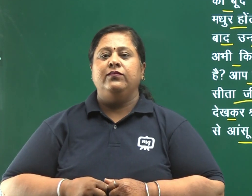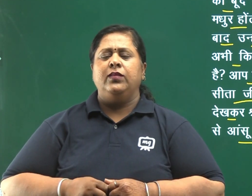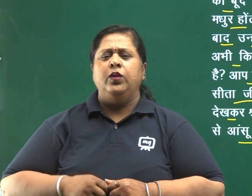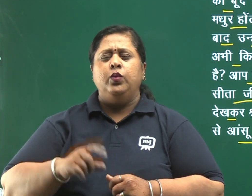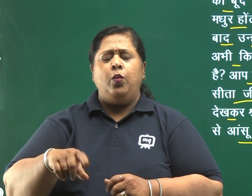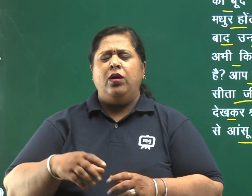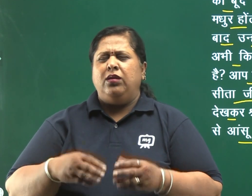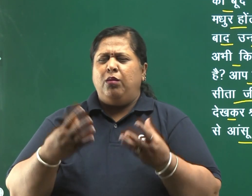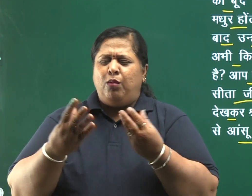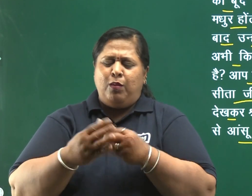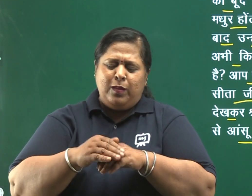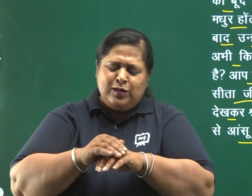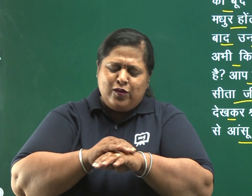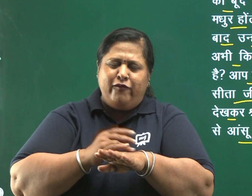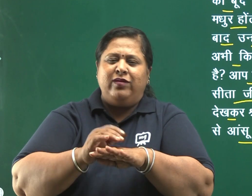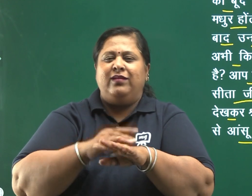तो अति कोमल थी,